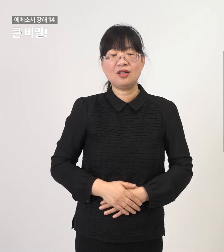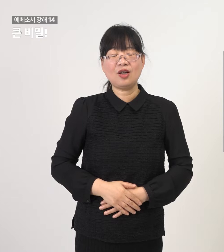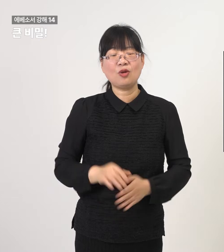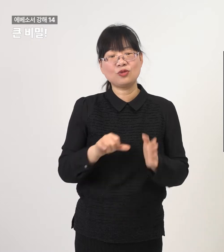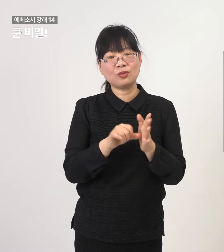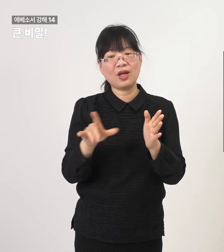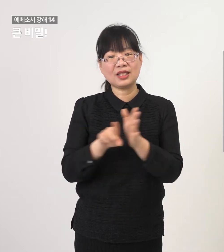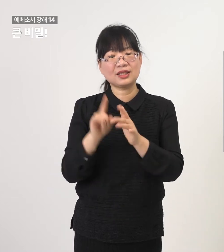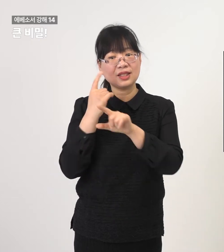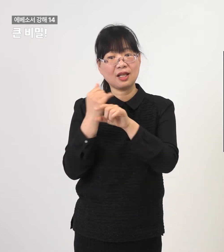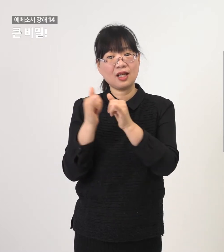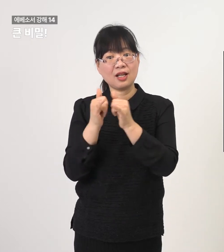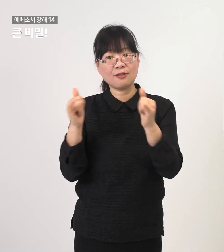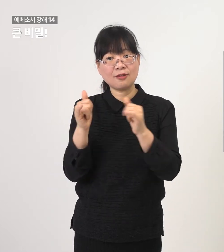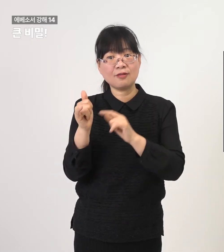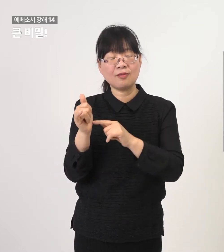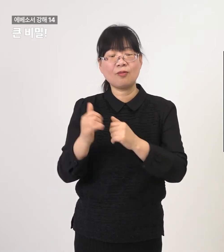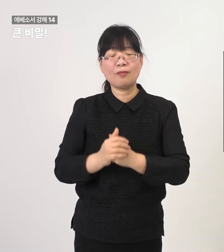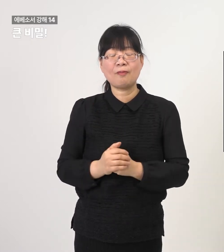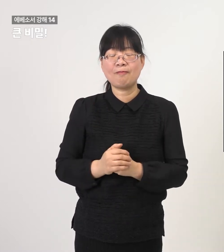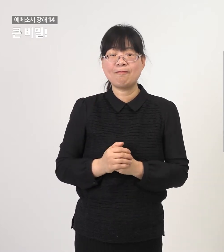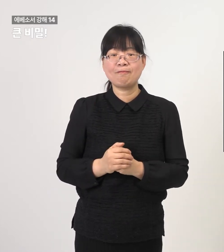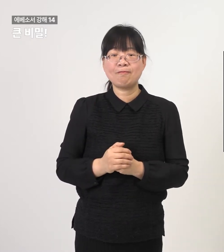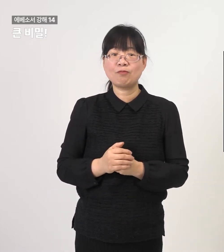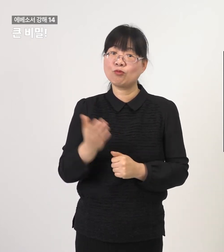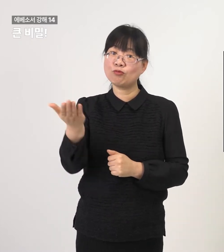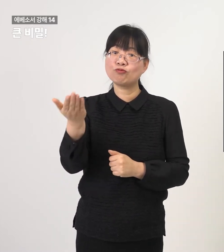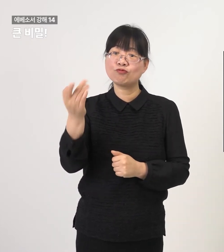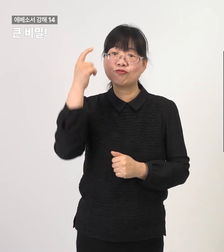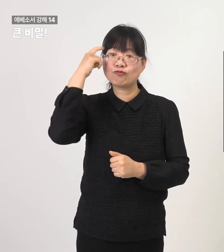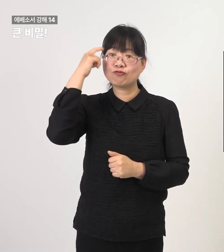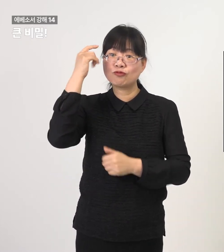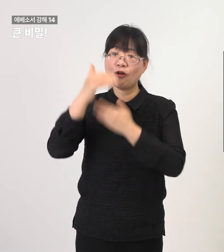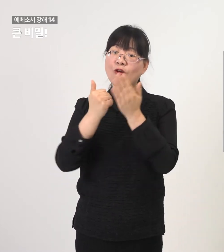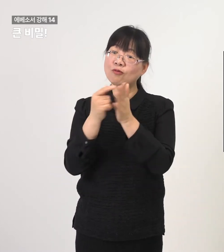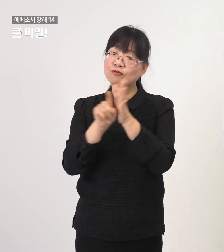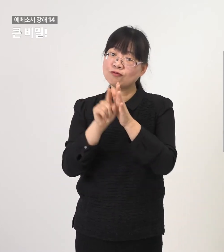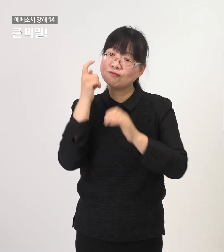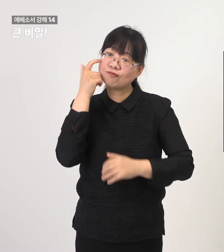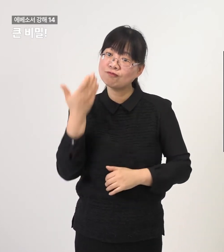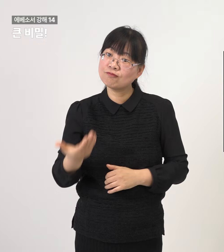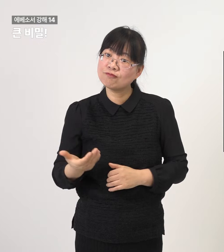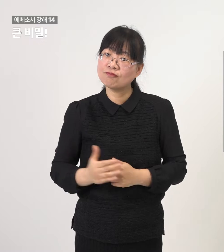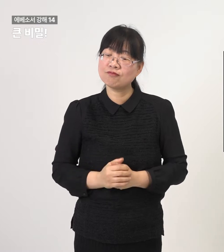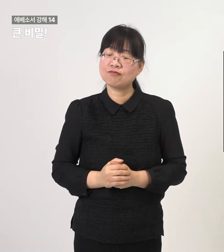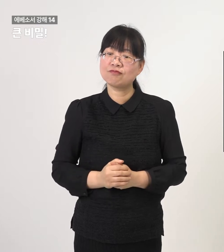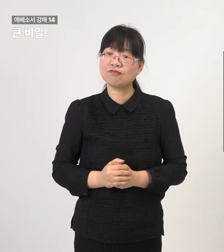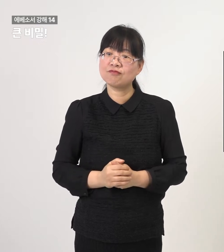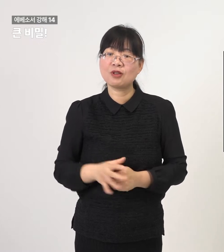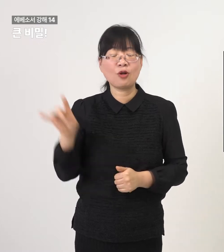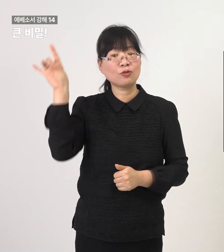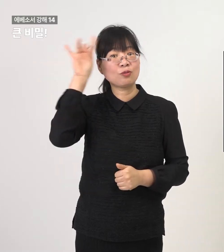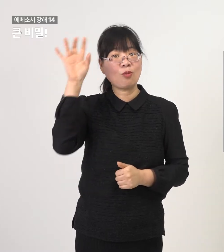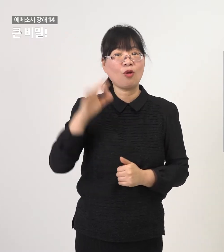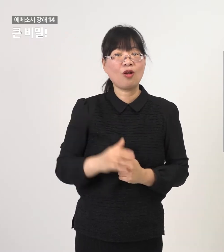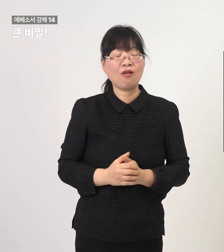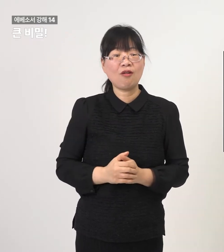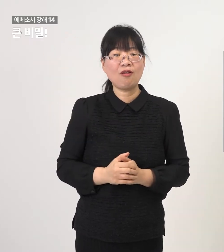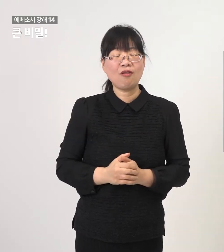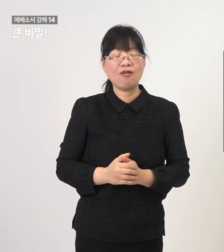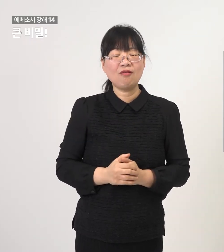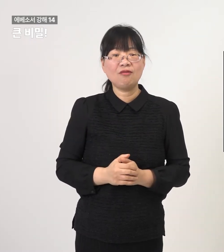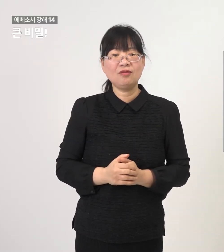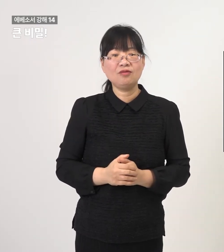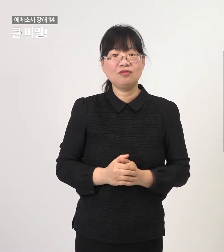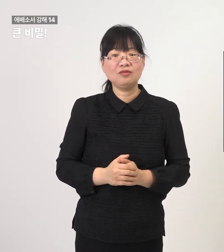유명한 신학자인데 당신 왜 하나님을 믿습니까? 뜻밖의